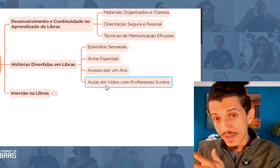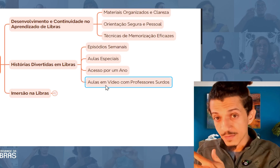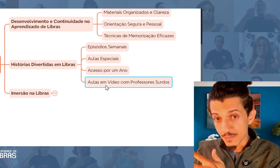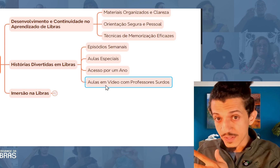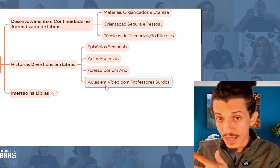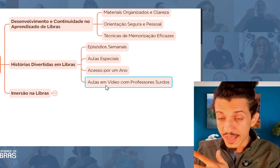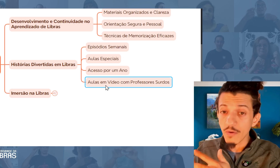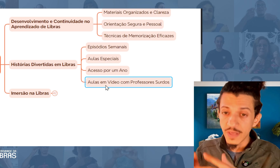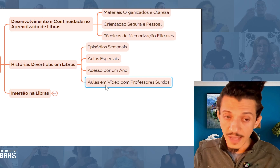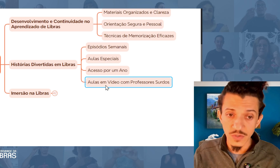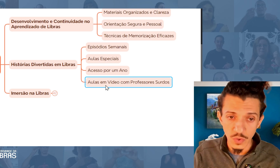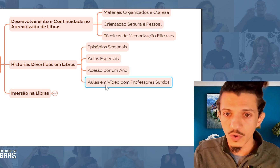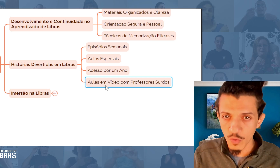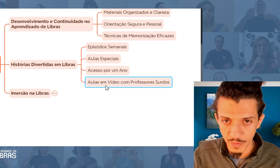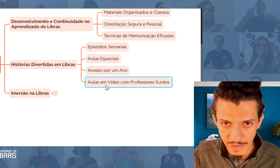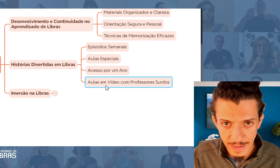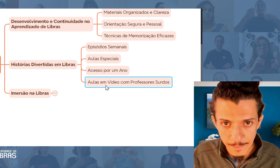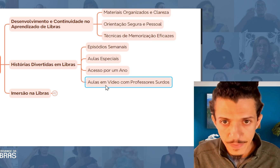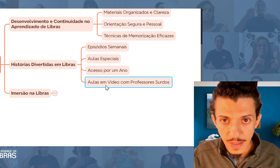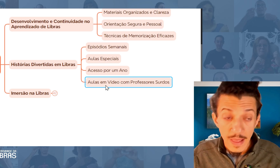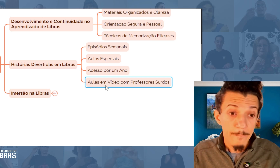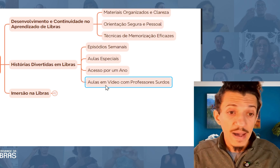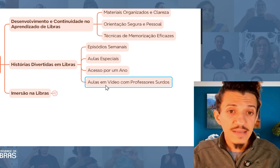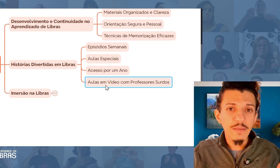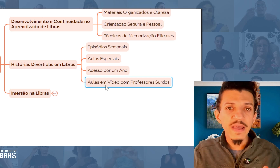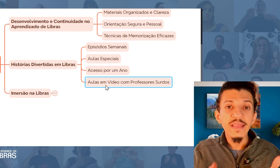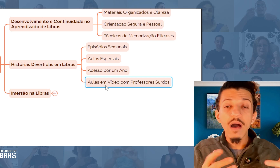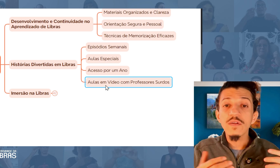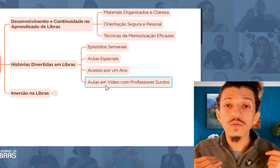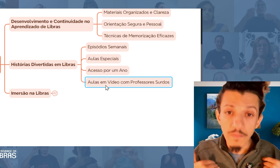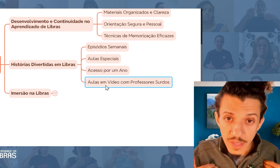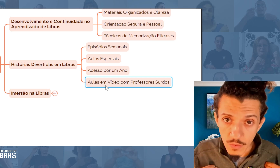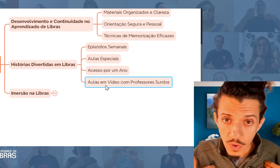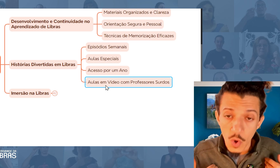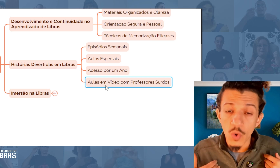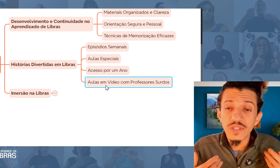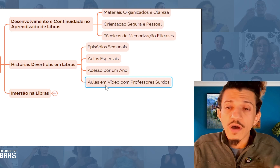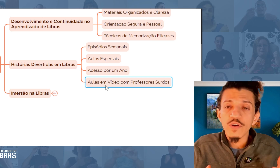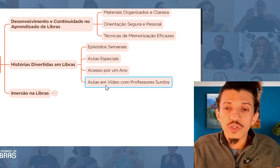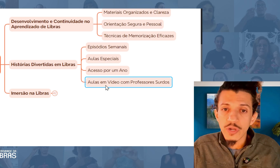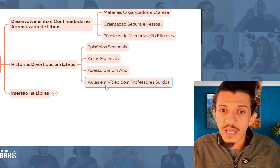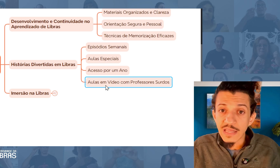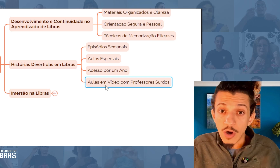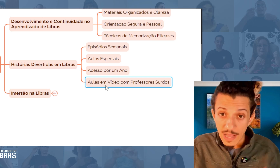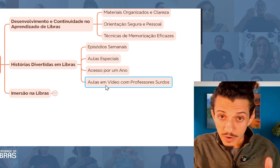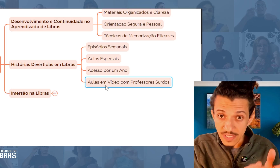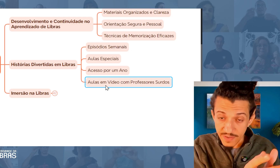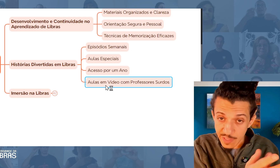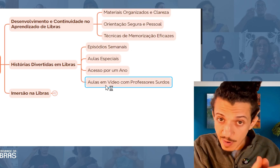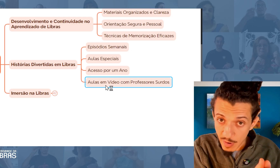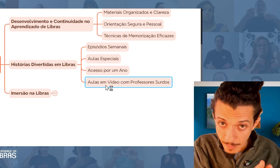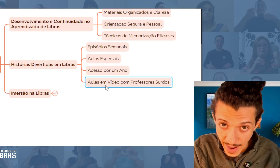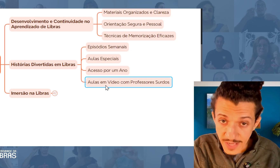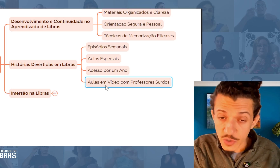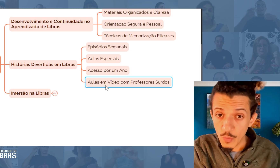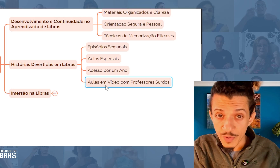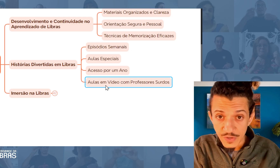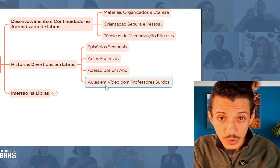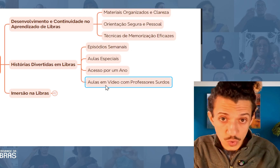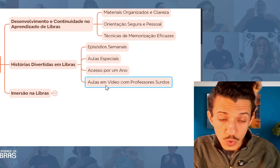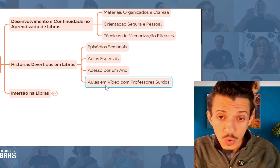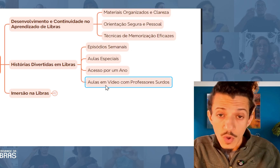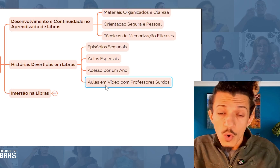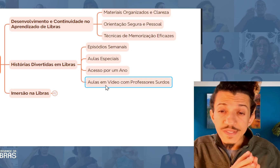a minha esposa Raquel, que é surda, como eu falei. Mas também tem aulas comigo, onde eu vou te orientar, olha, agora você vai ter uma aula prática com um